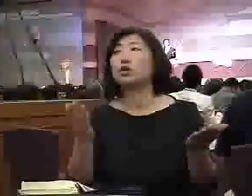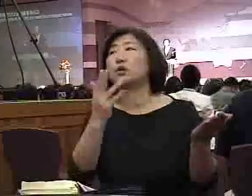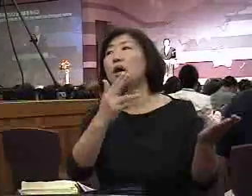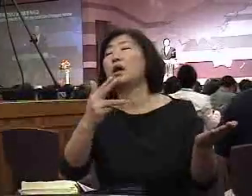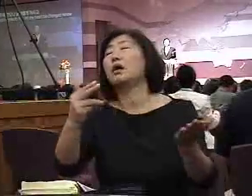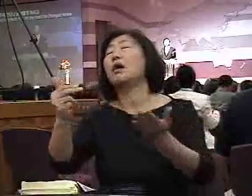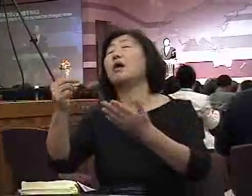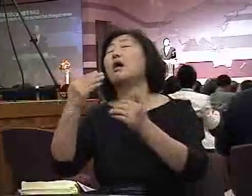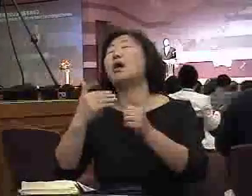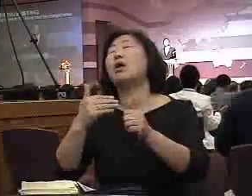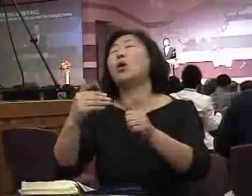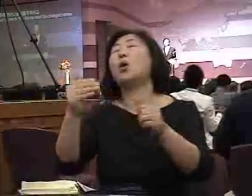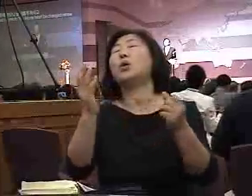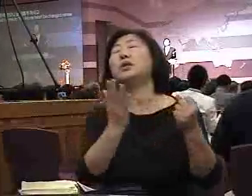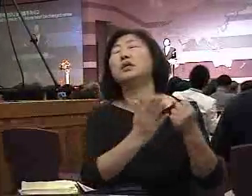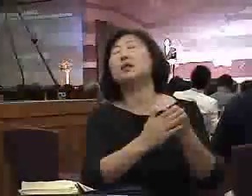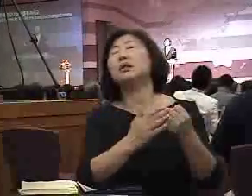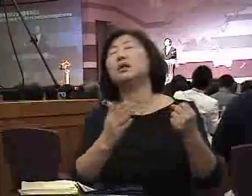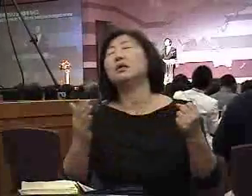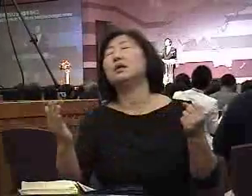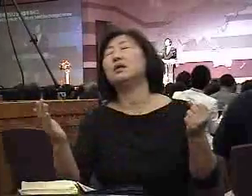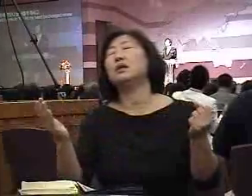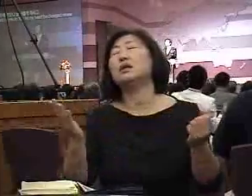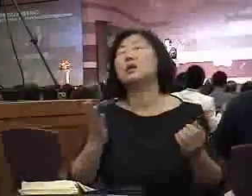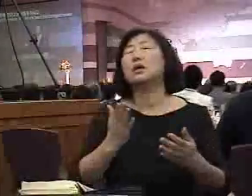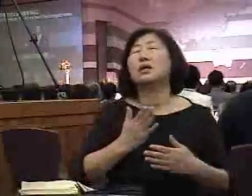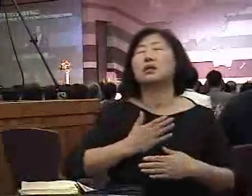가오니 주께 가오니